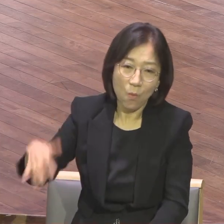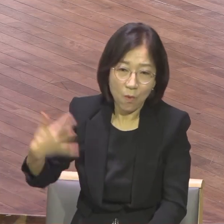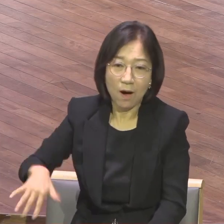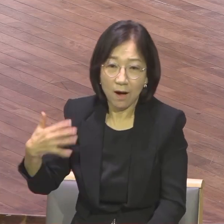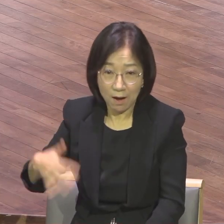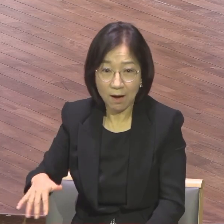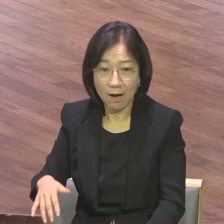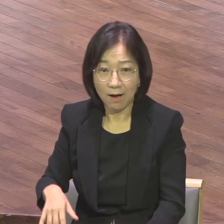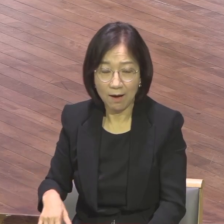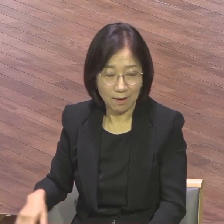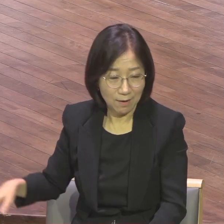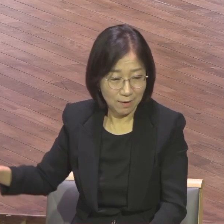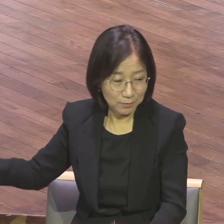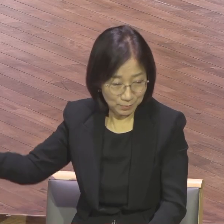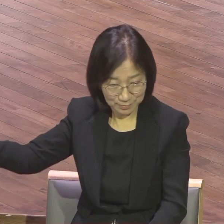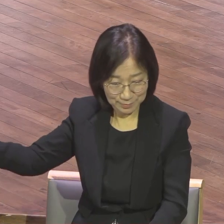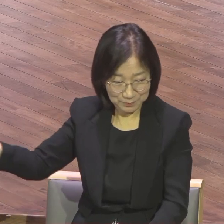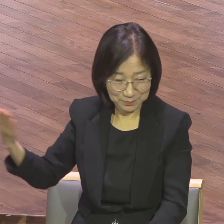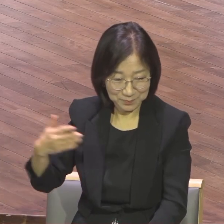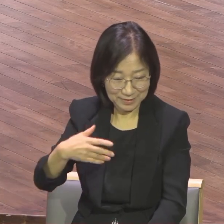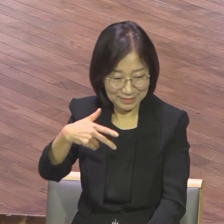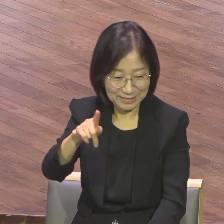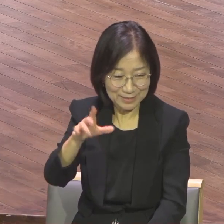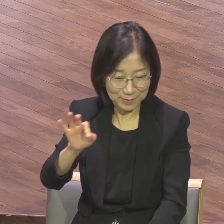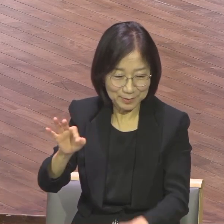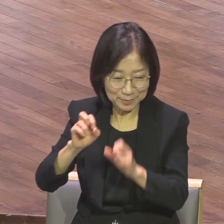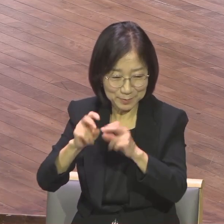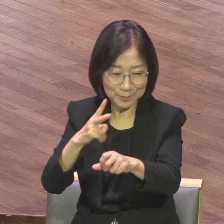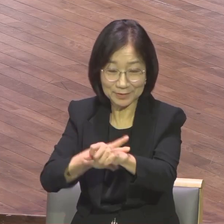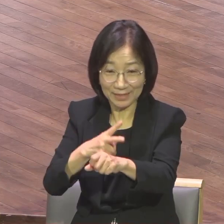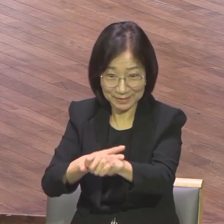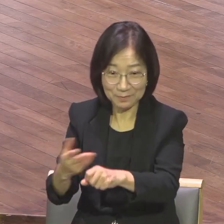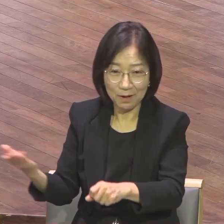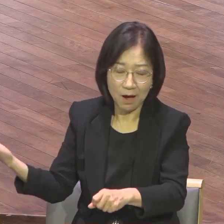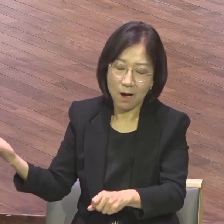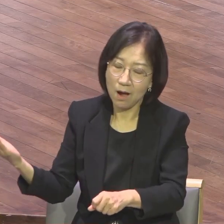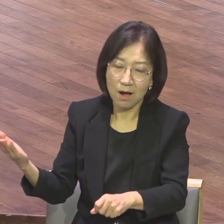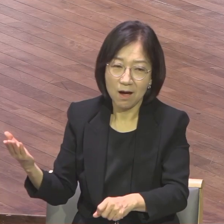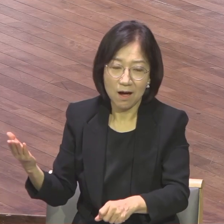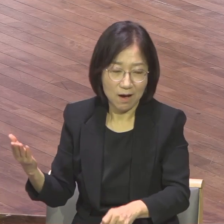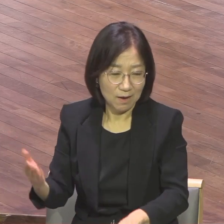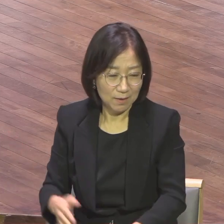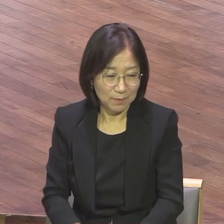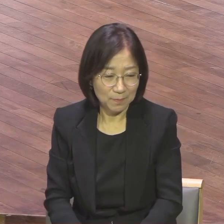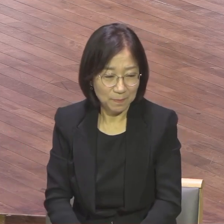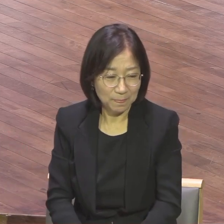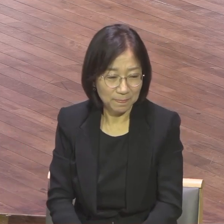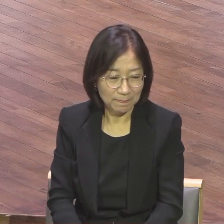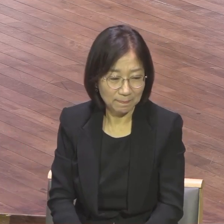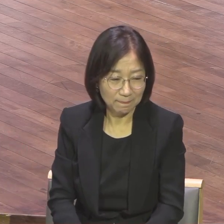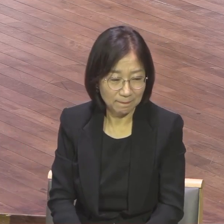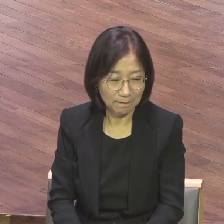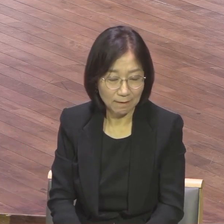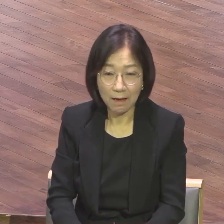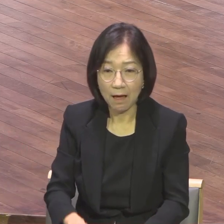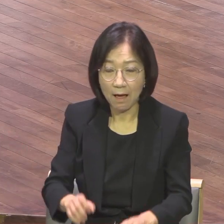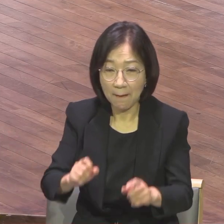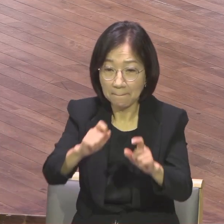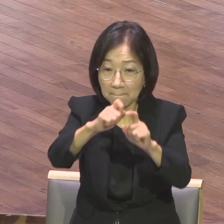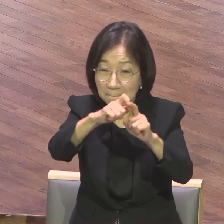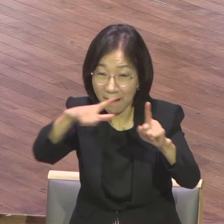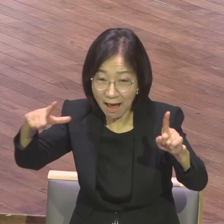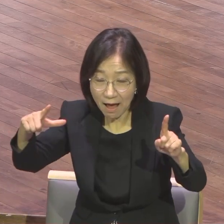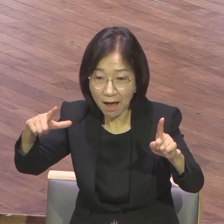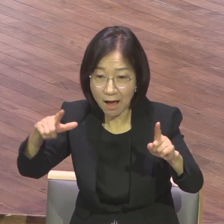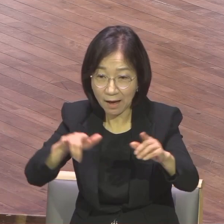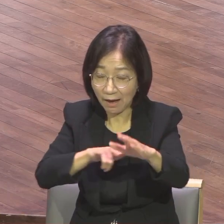어? 이동철 목사님 이번에 또 뭐 오늘 오셔가 가지고 근데 뭐 오늘 주일 월요일 날 출발한다는데 파키스탄 갔는데